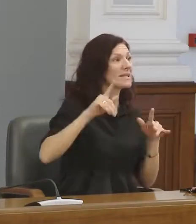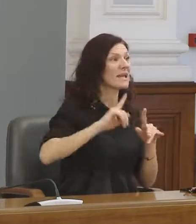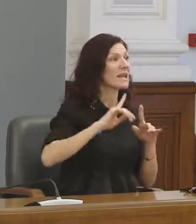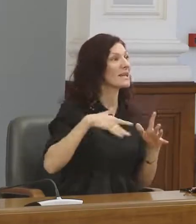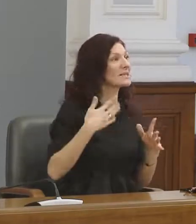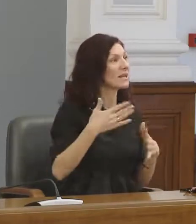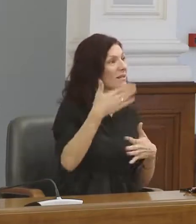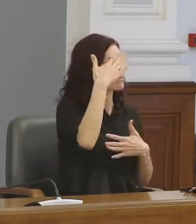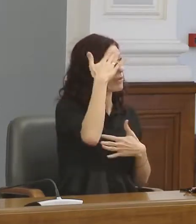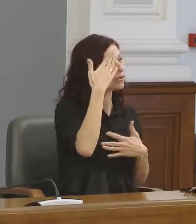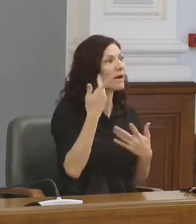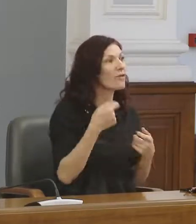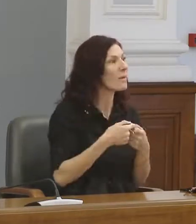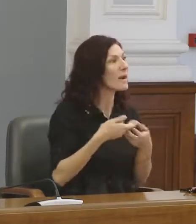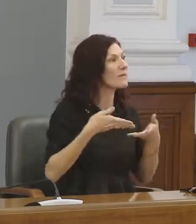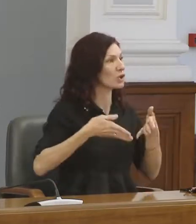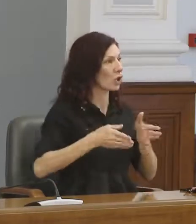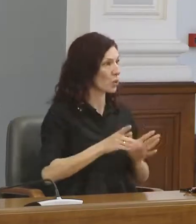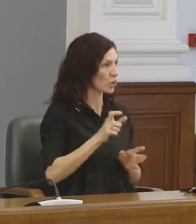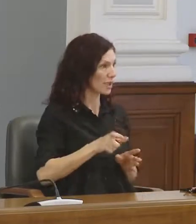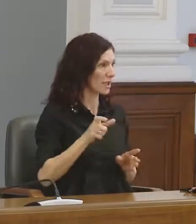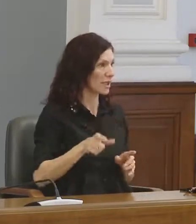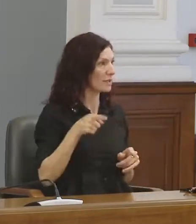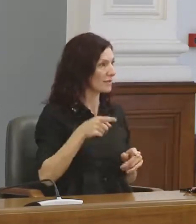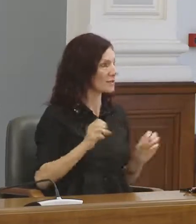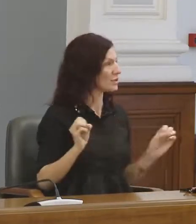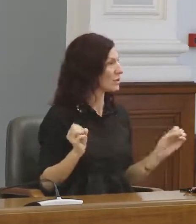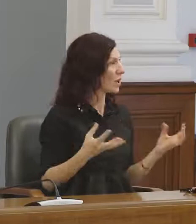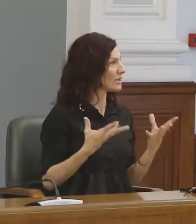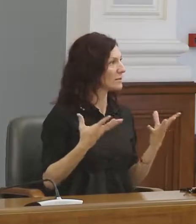Какво правят родителите в тази ситуация? Благодаря.